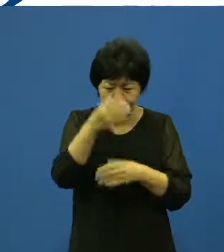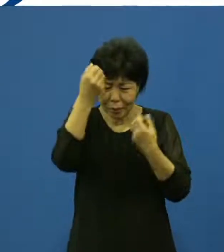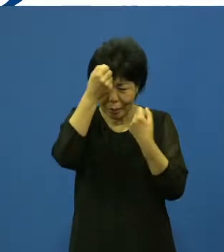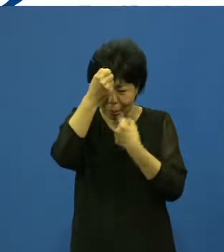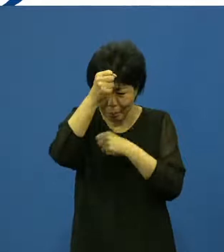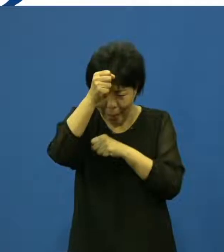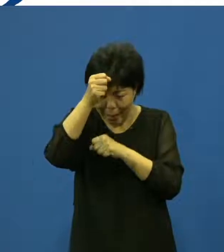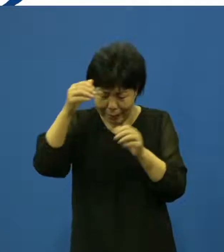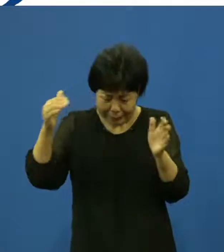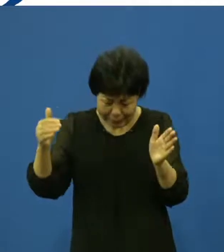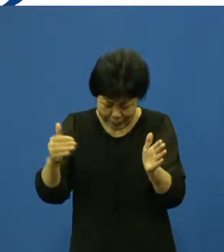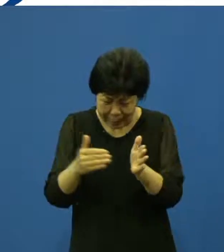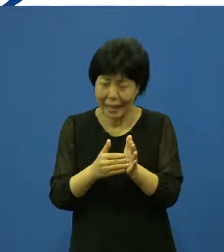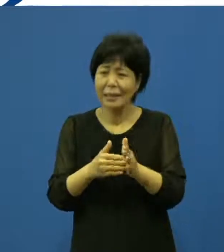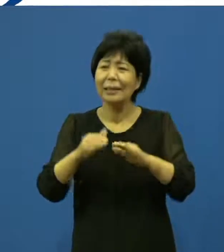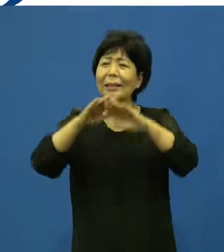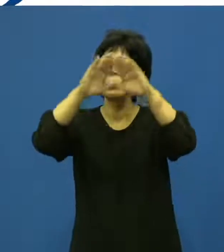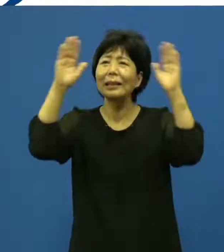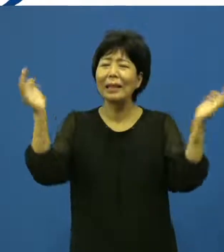짓습니다.